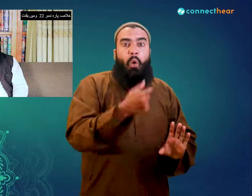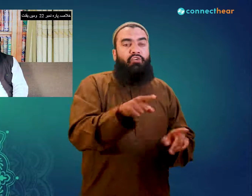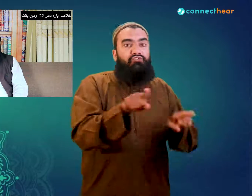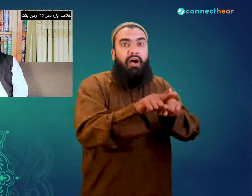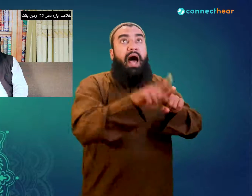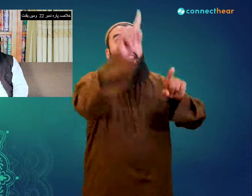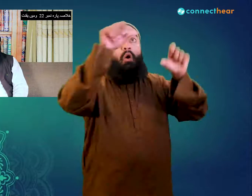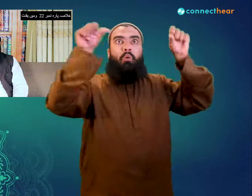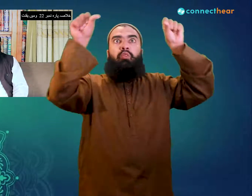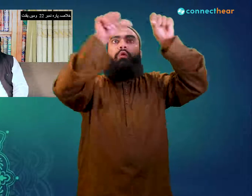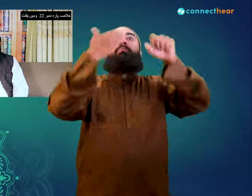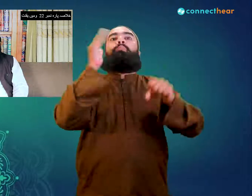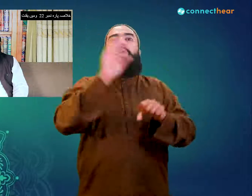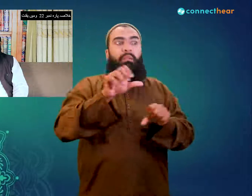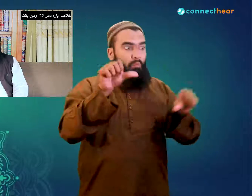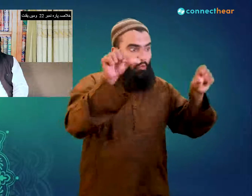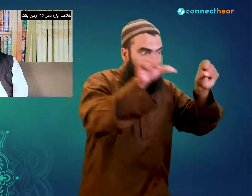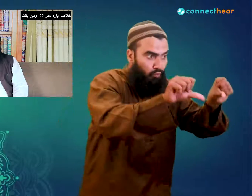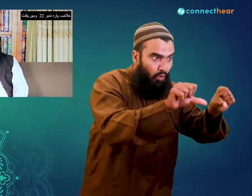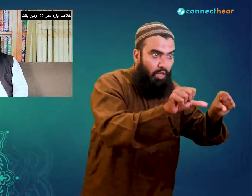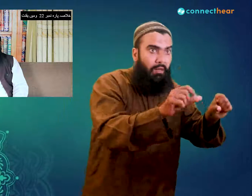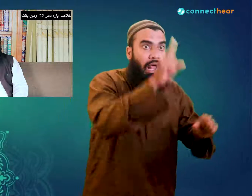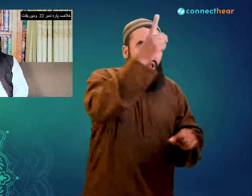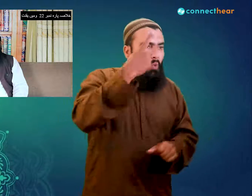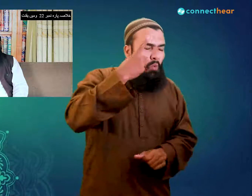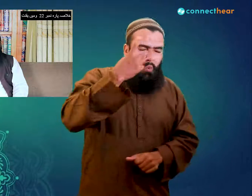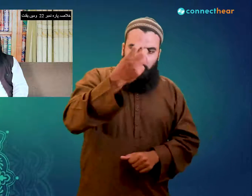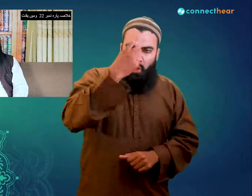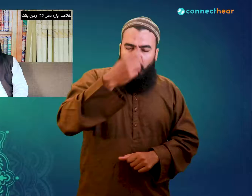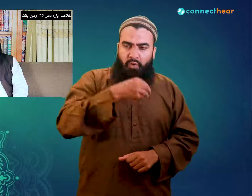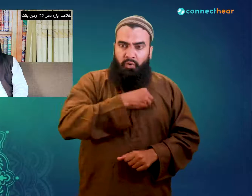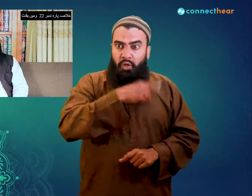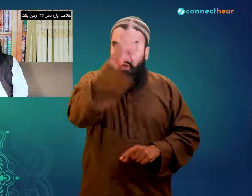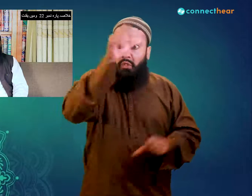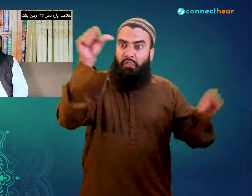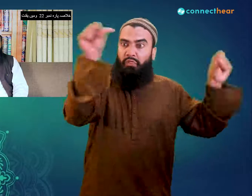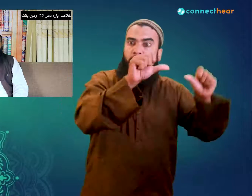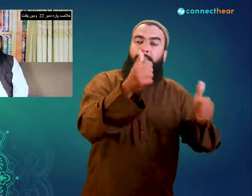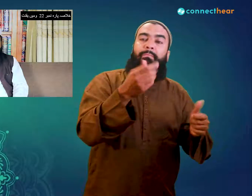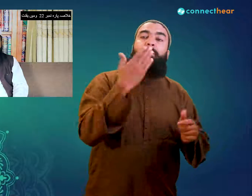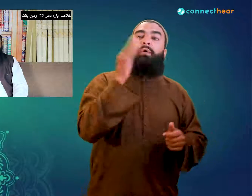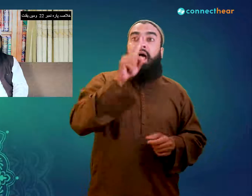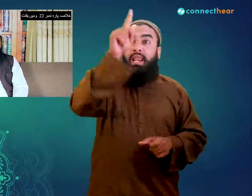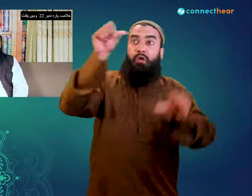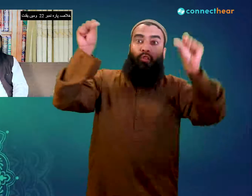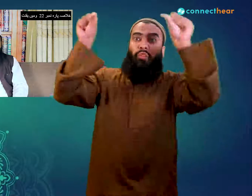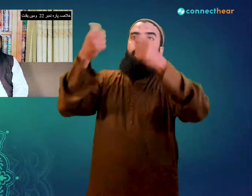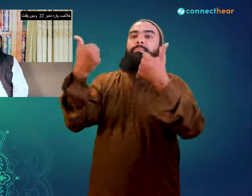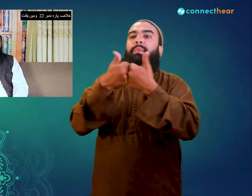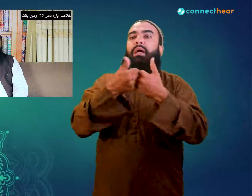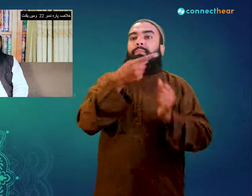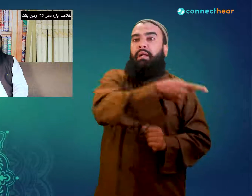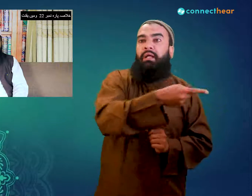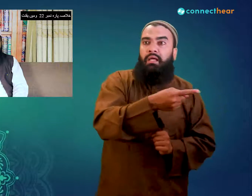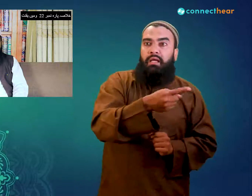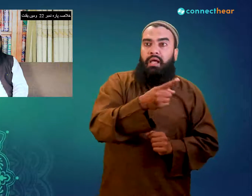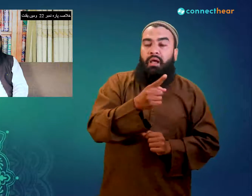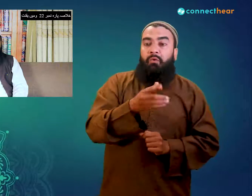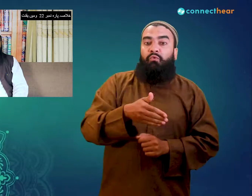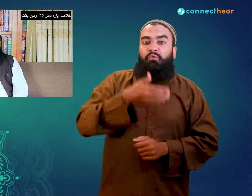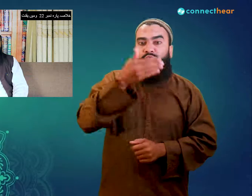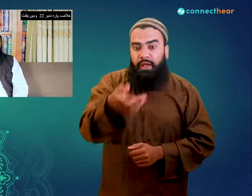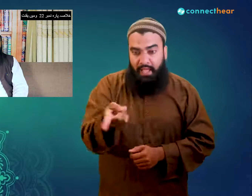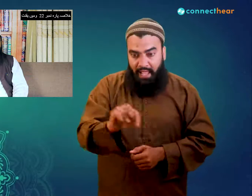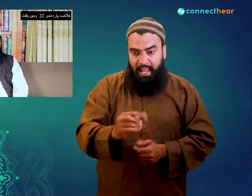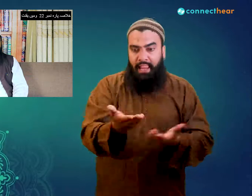بھی۔ آیت 58 میں والذین یؤذون المؤمنین والمؤمنات، اللہ کی ایذا، اللہ کے رسول صلی